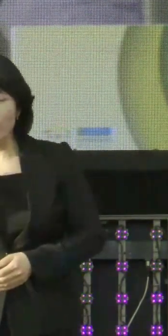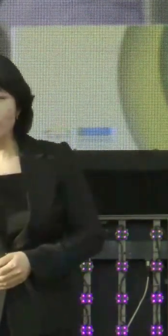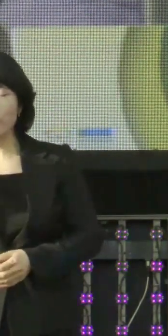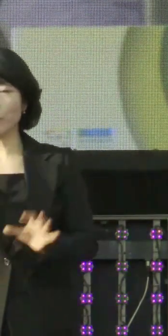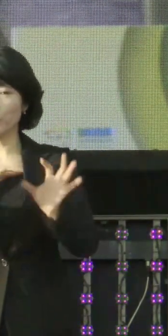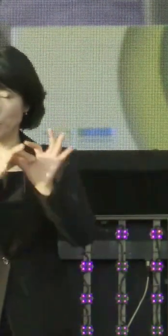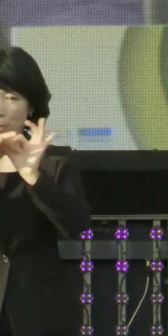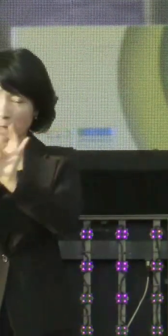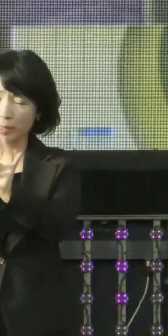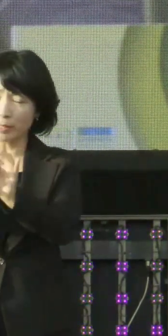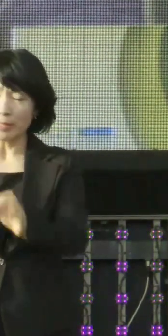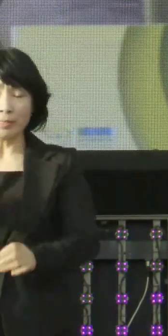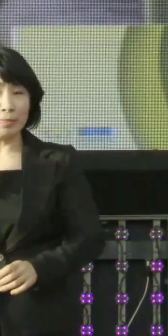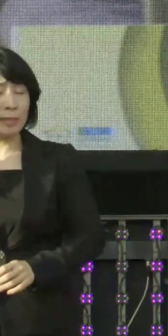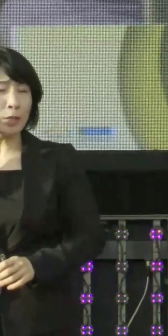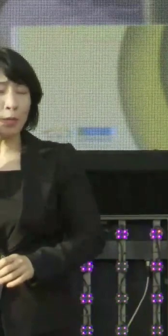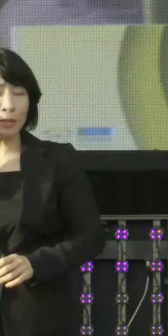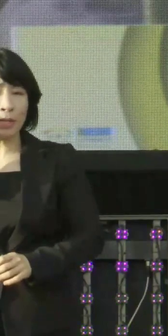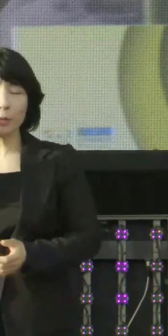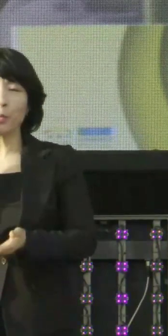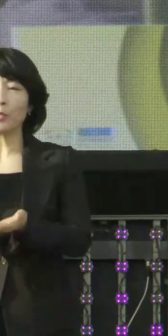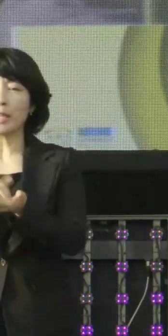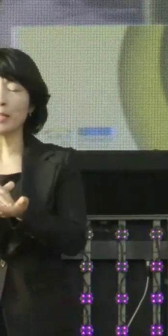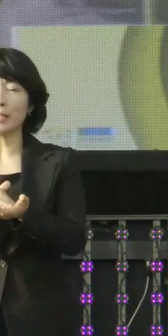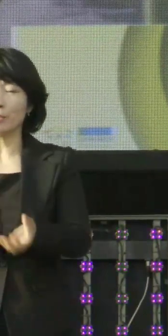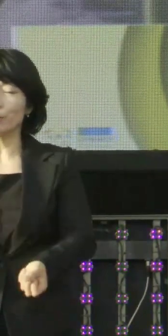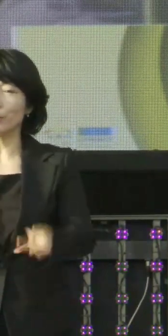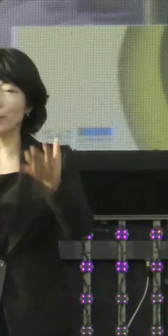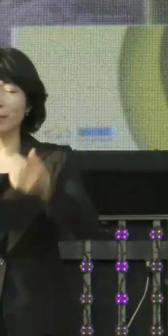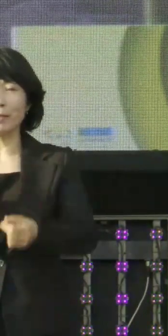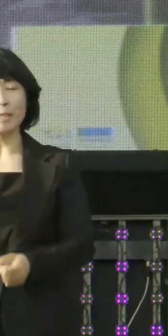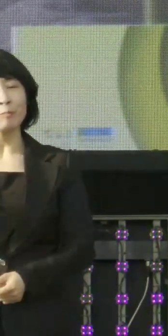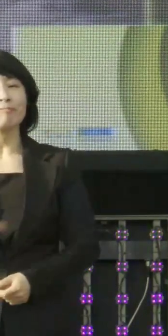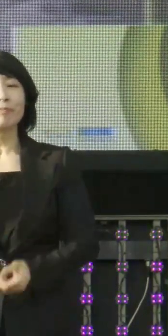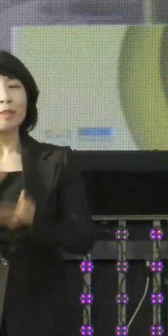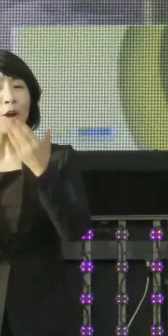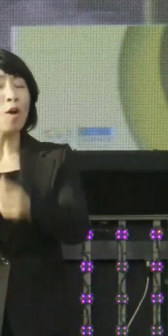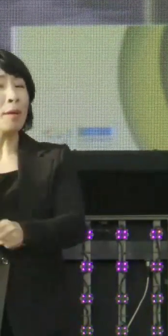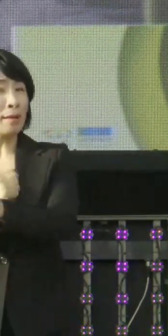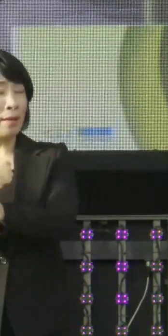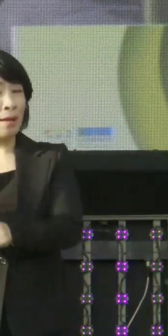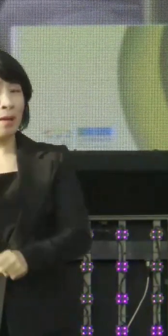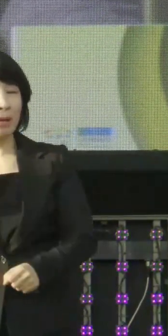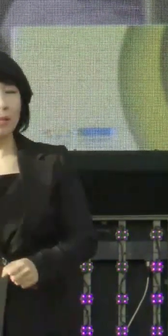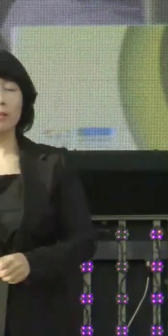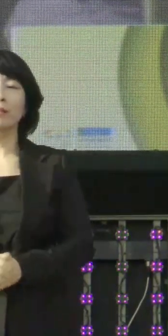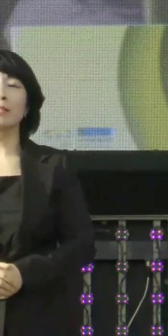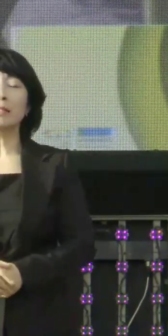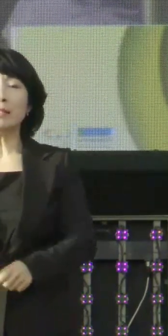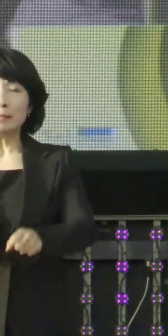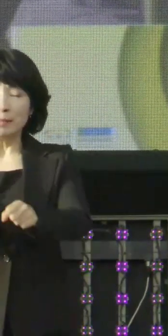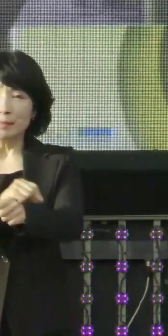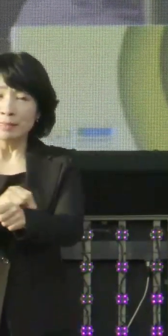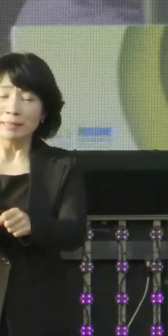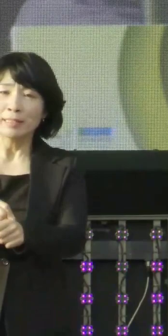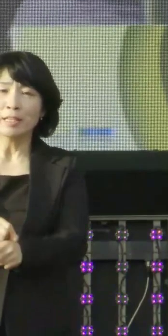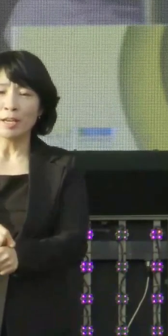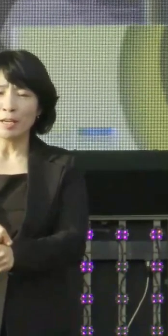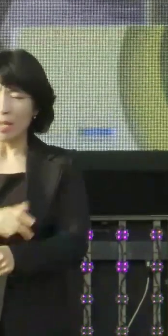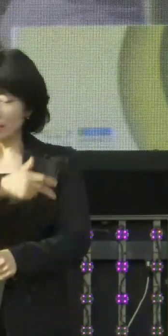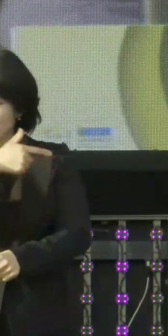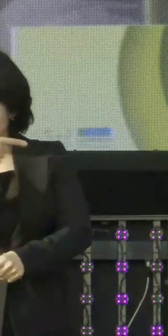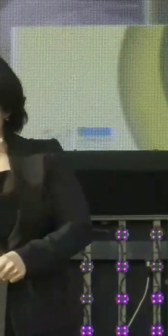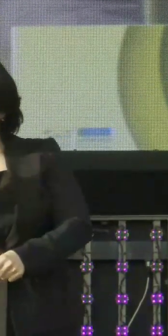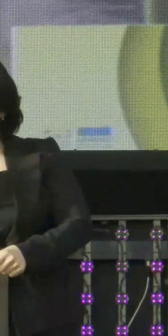통해 잊지 못할 도자기 축제를 경험하실 수 있도록 준비했습니다. 특히 대형